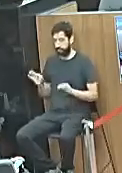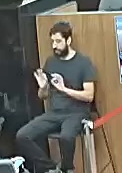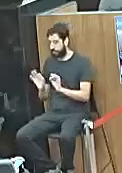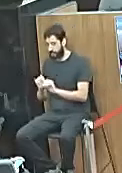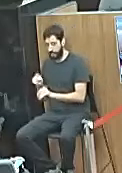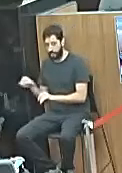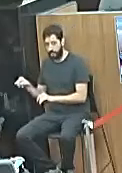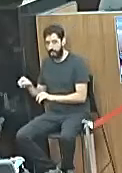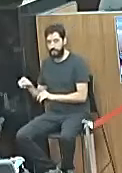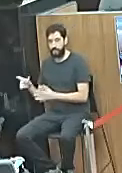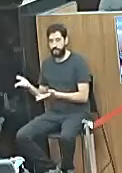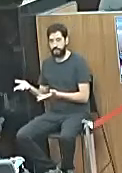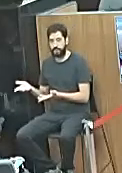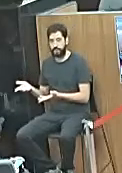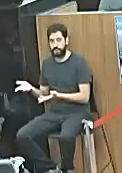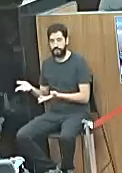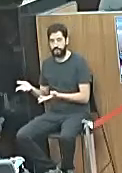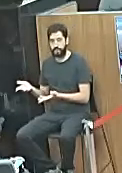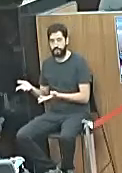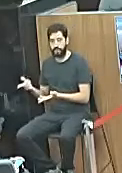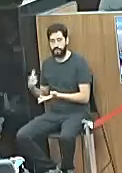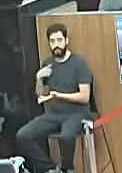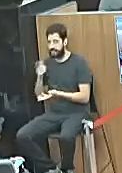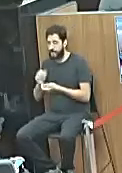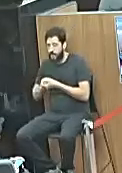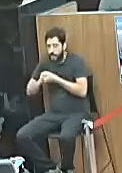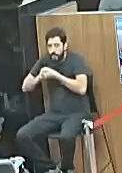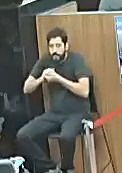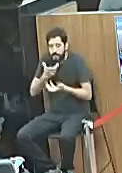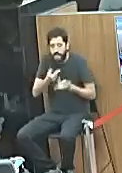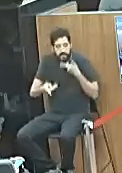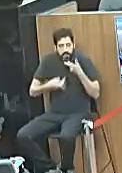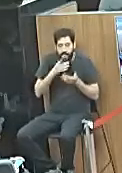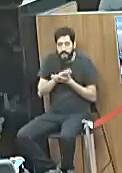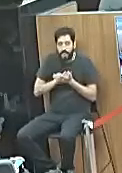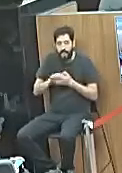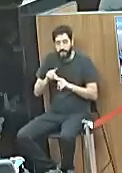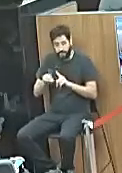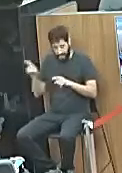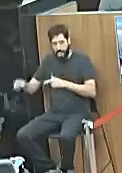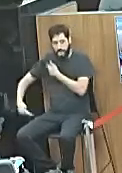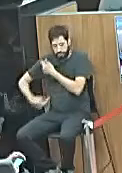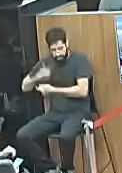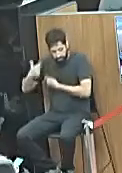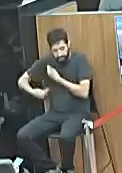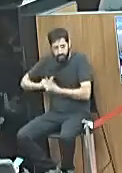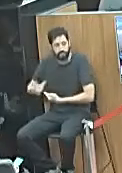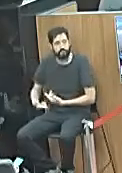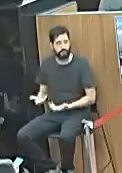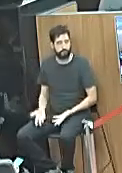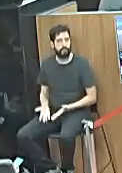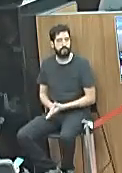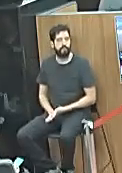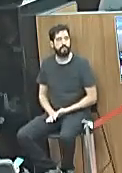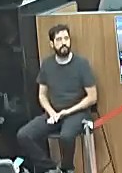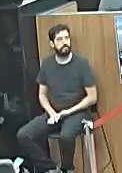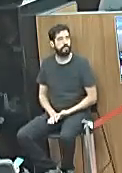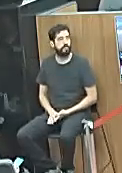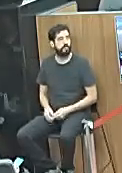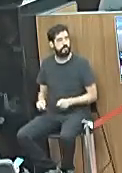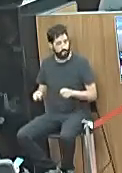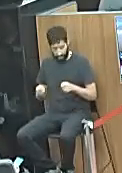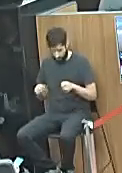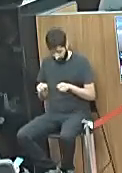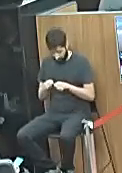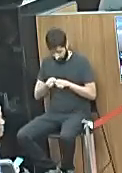delas ninguém cumprimenta ninguém fala mas elas são as trabalhadoras que põe esse p